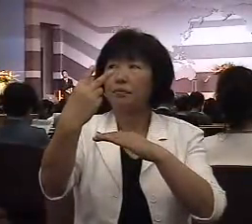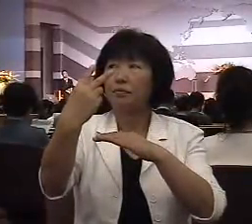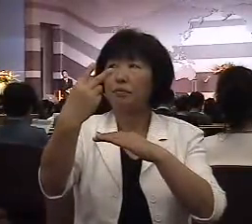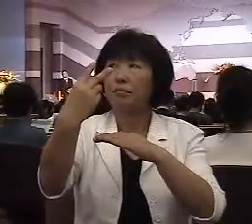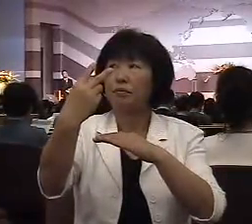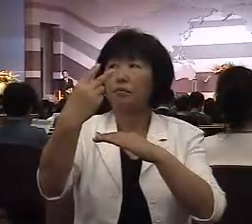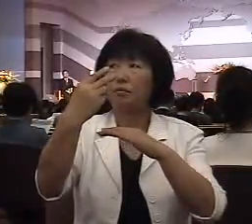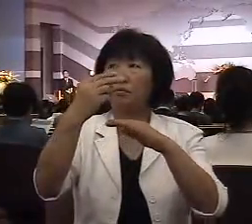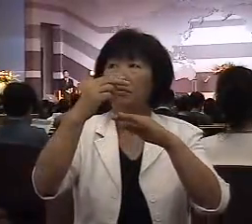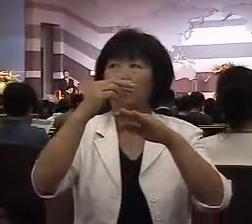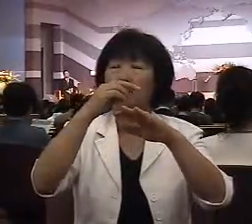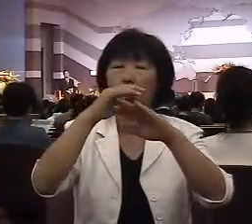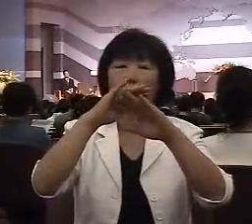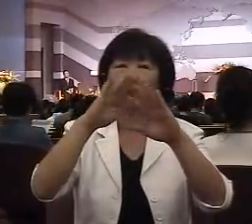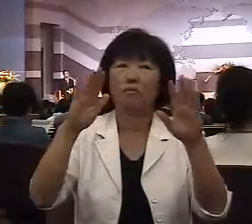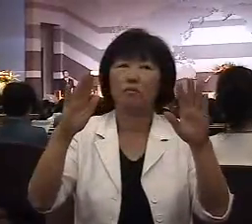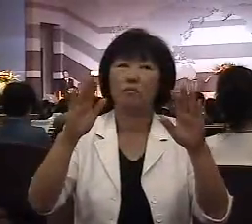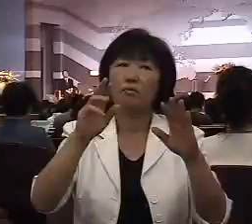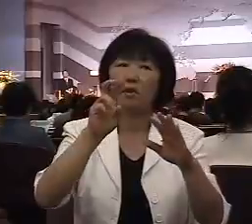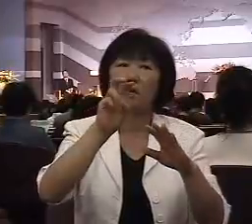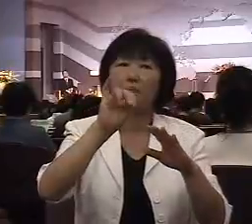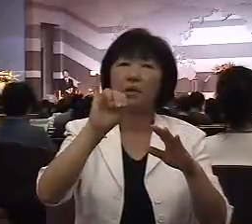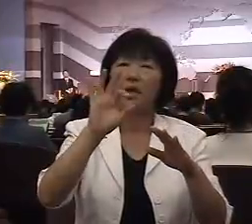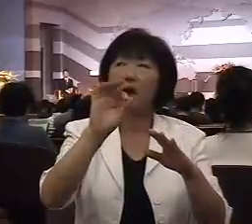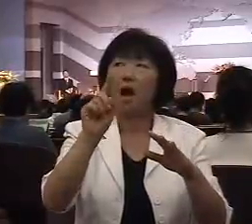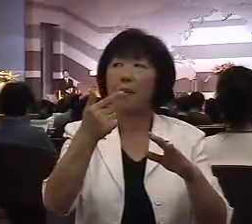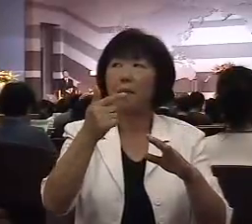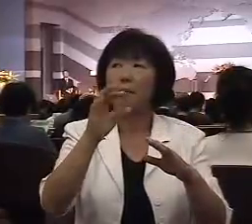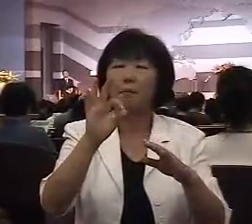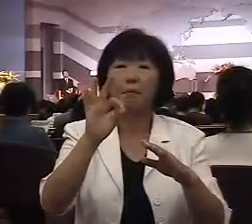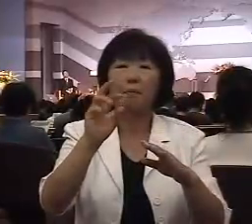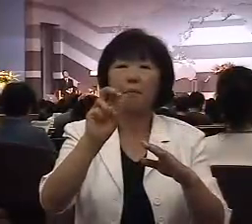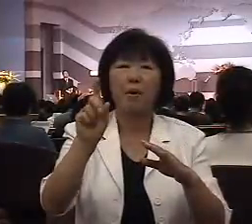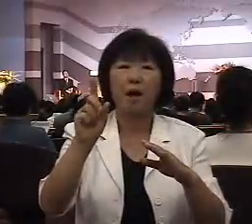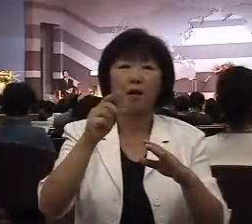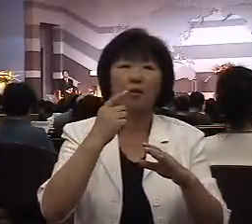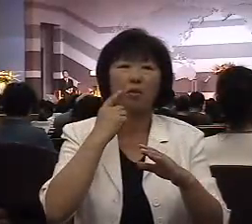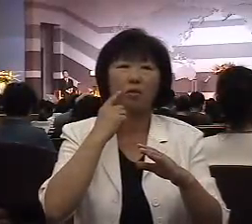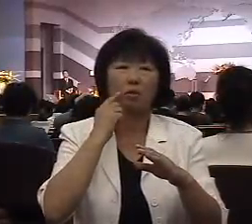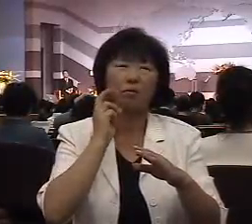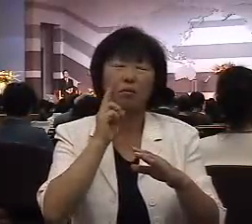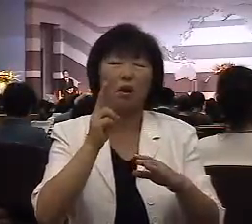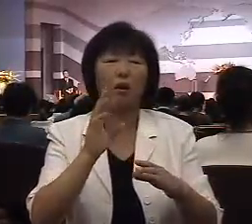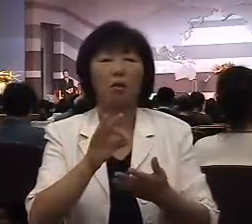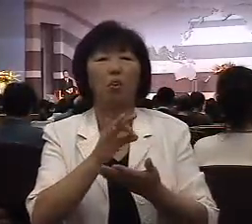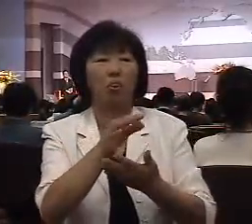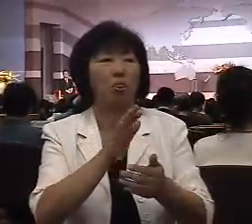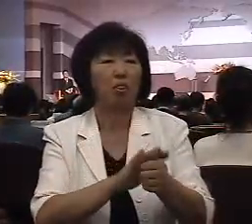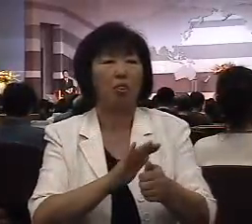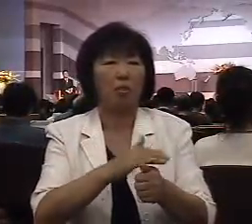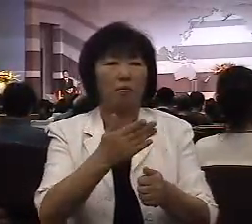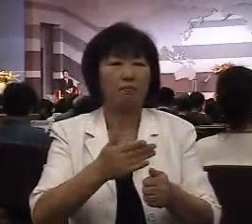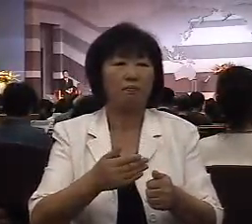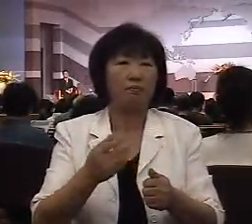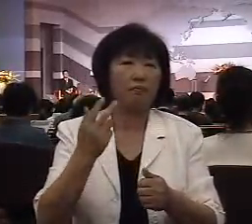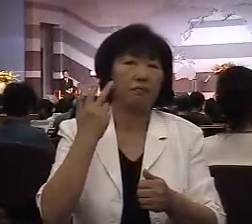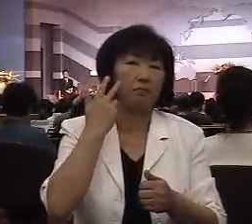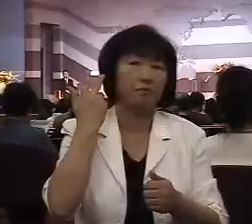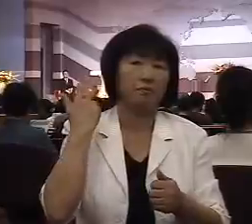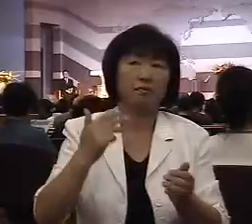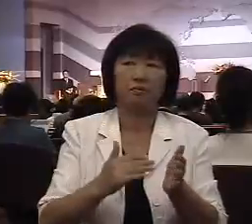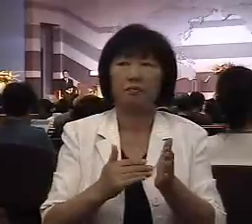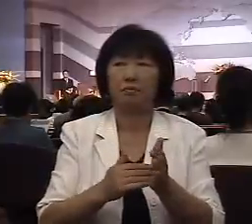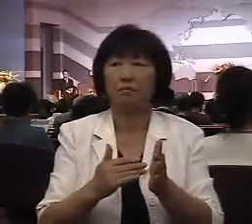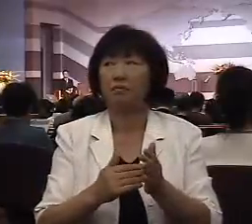미얀마 엠버시의 대사관에 우리가 전할 수 있는 배너리 있습니다. 우리 성금과 함께 우리의 마음과 사랑이 전달될